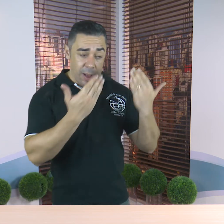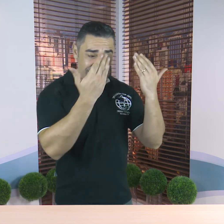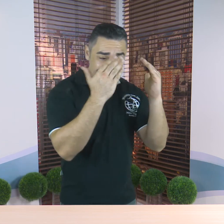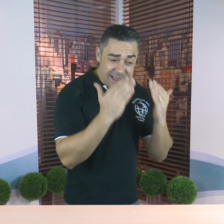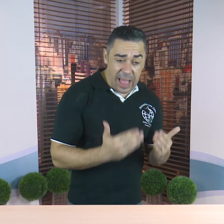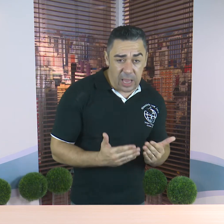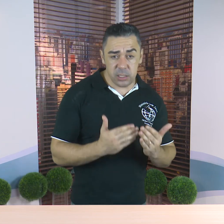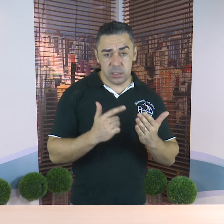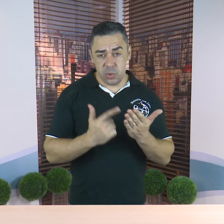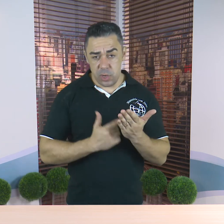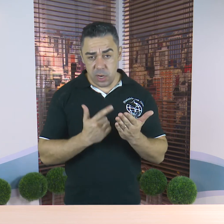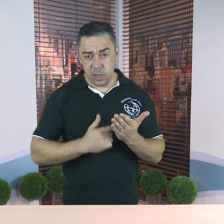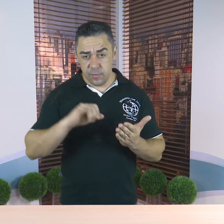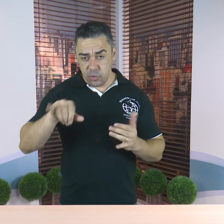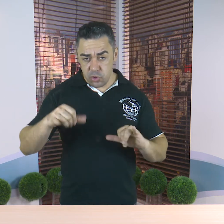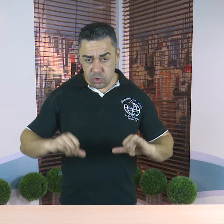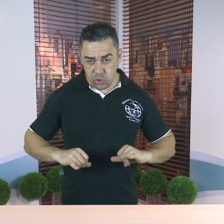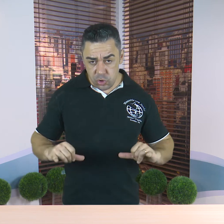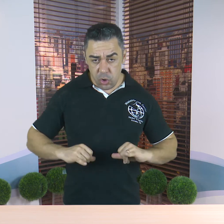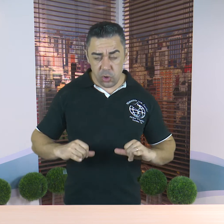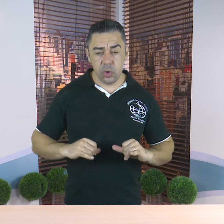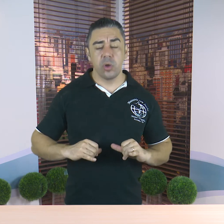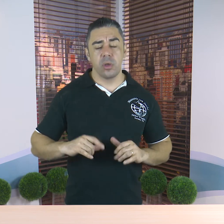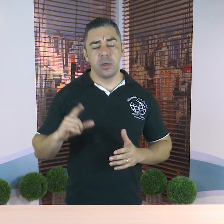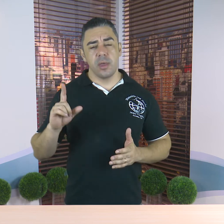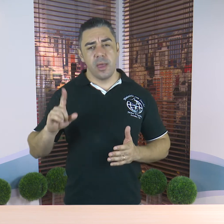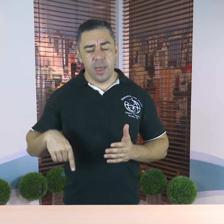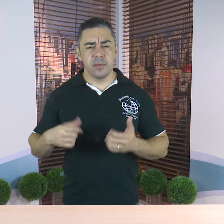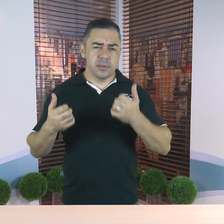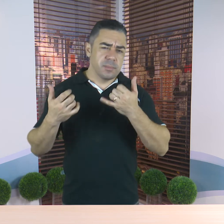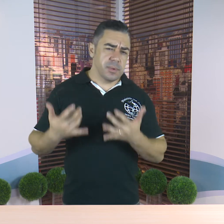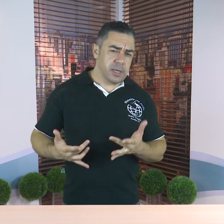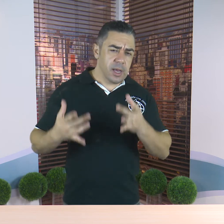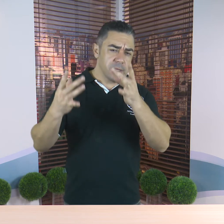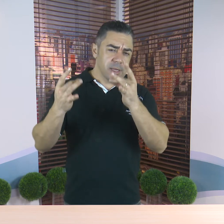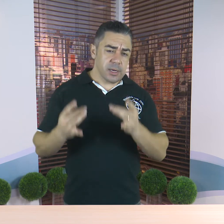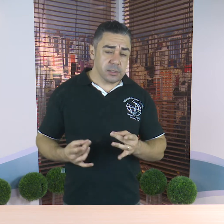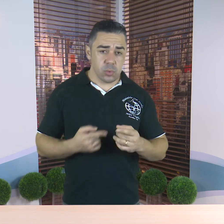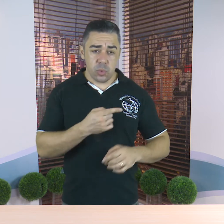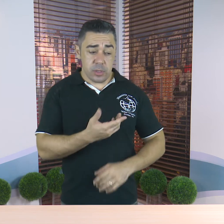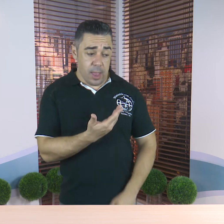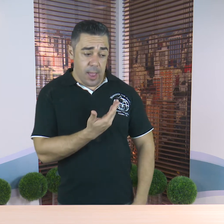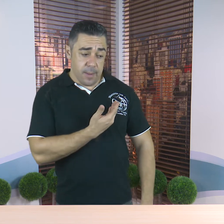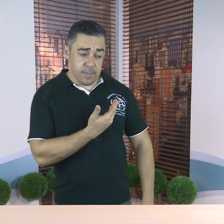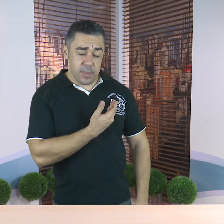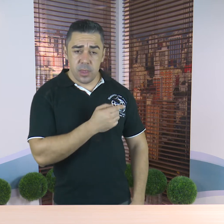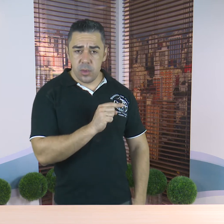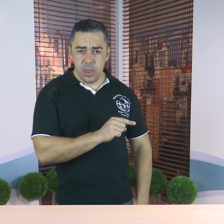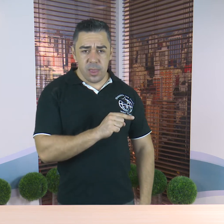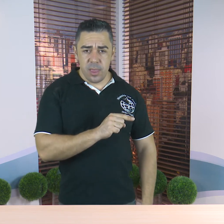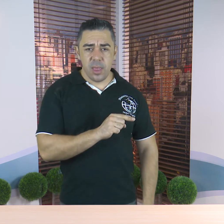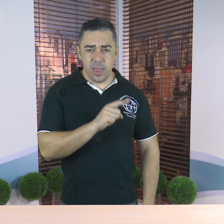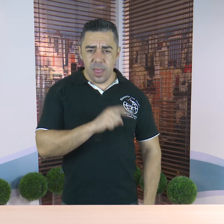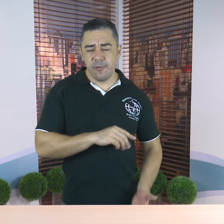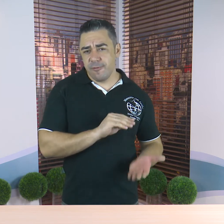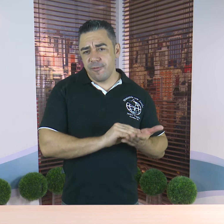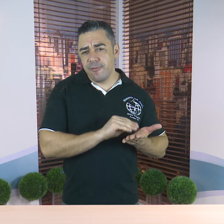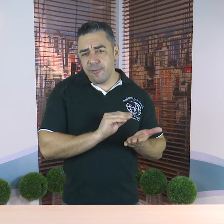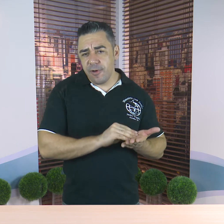Jó, que está aí no capítulo 26, 1 a 14, a descrição que Bildade faz da divindade é imperfeita e incompleta.